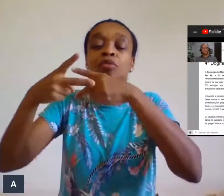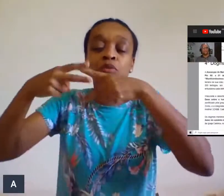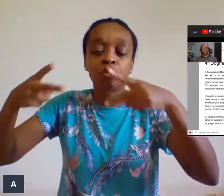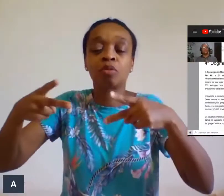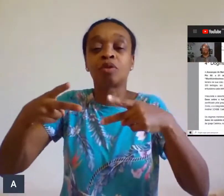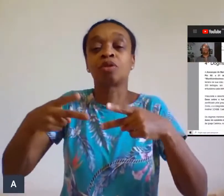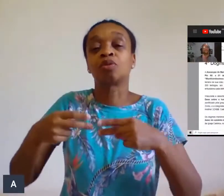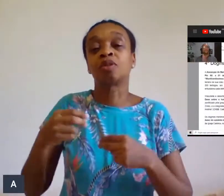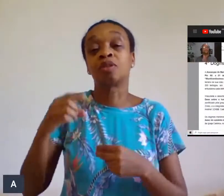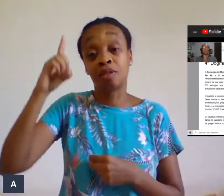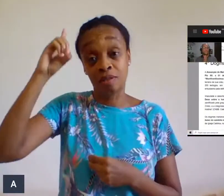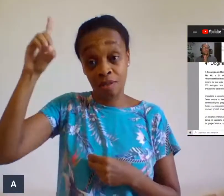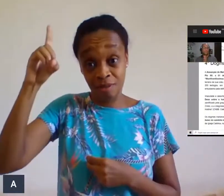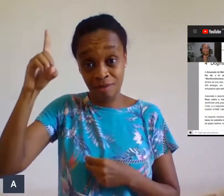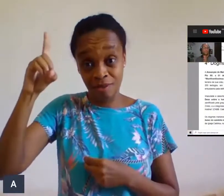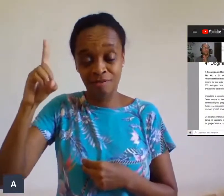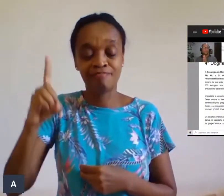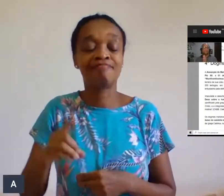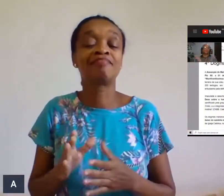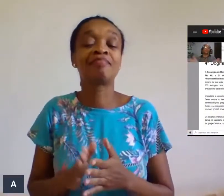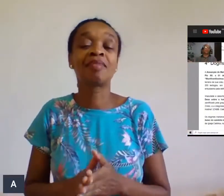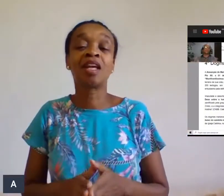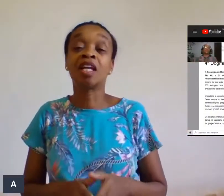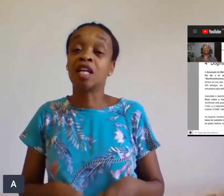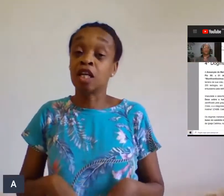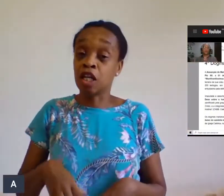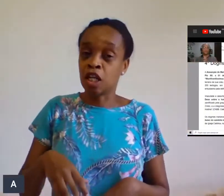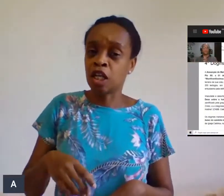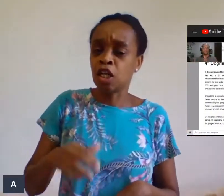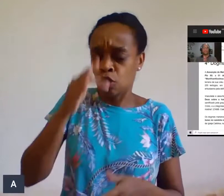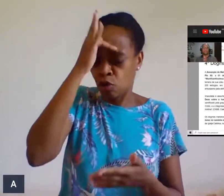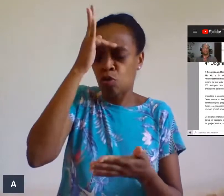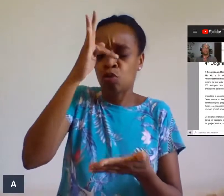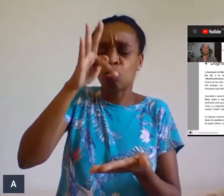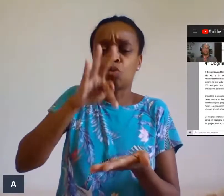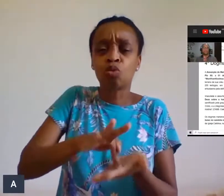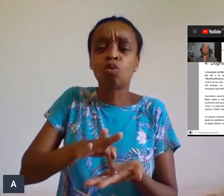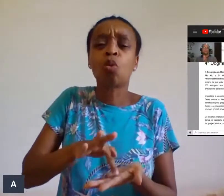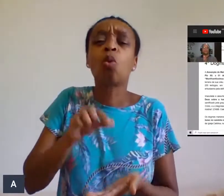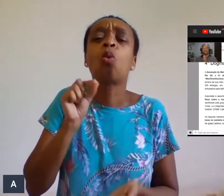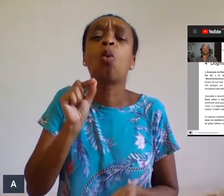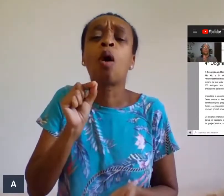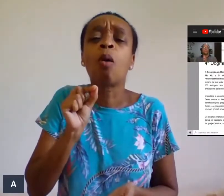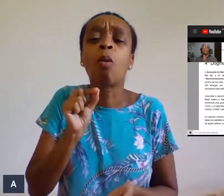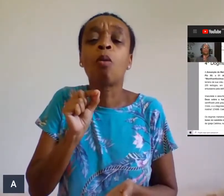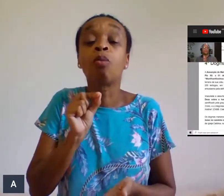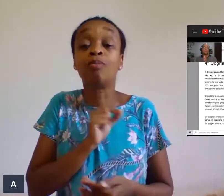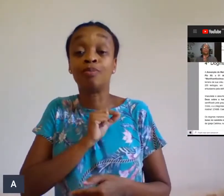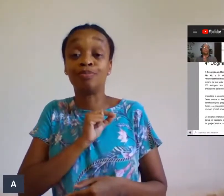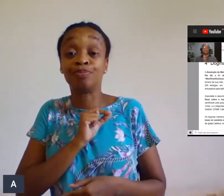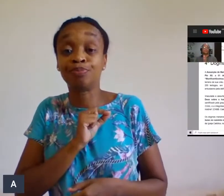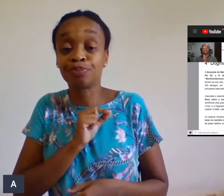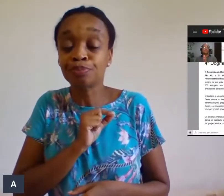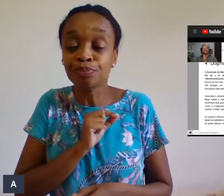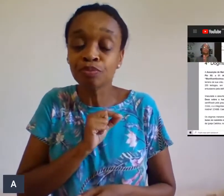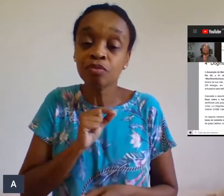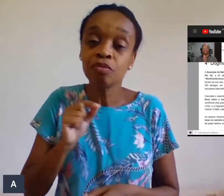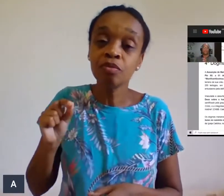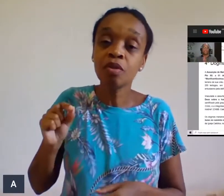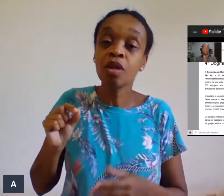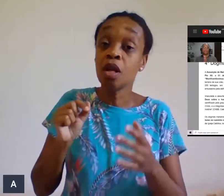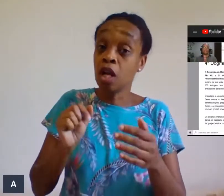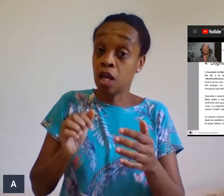último, a Assunção de Maria. Esse foi o último dogma a ser proclamado, foi obra do Papa